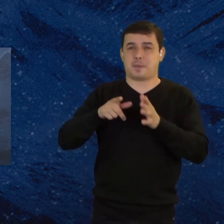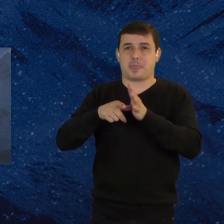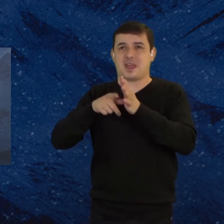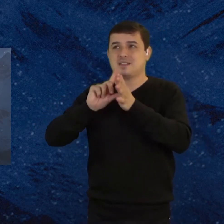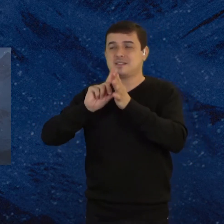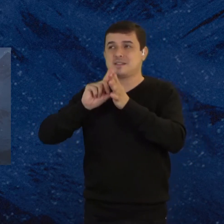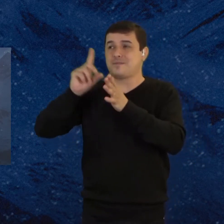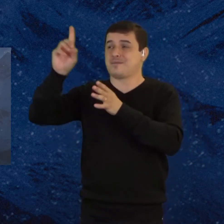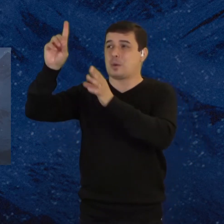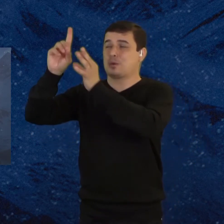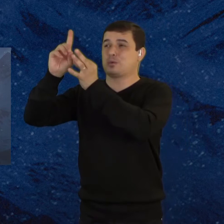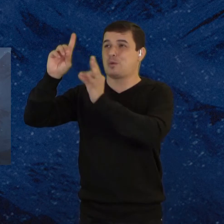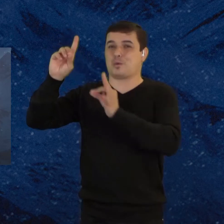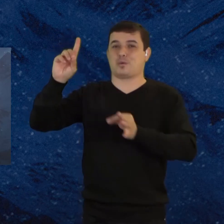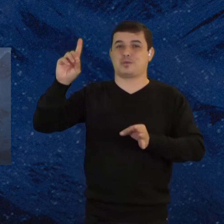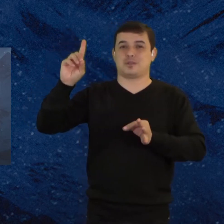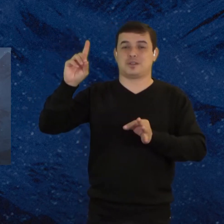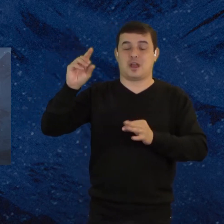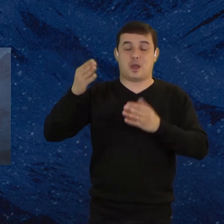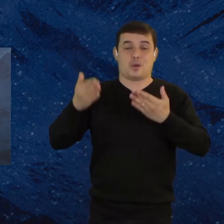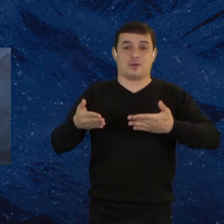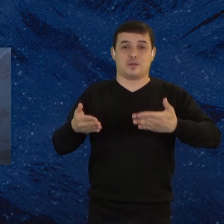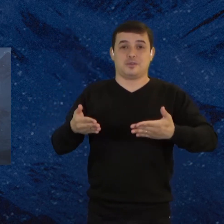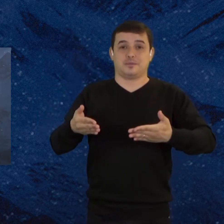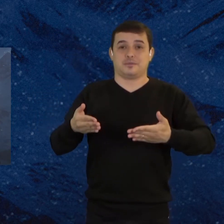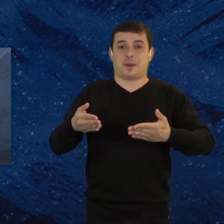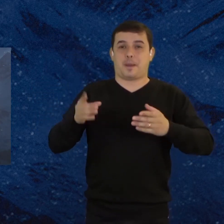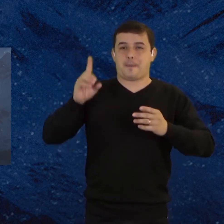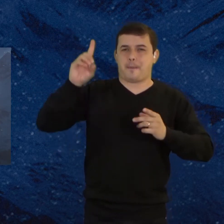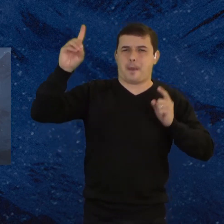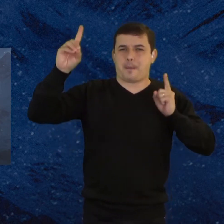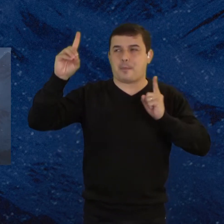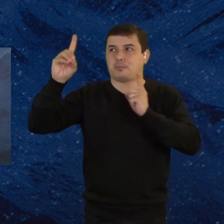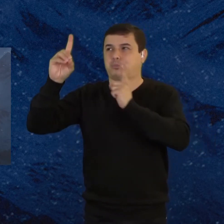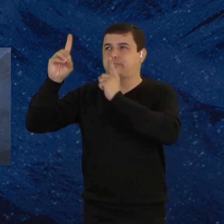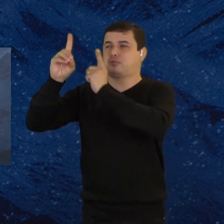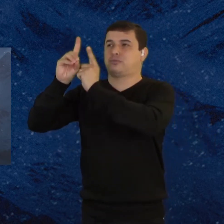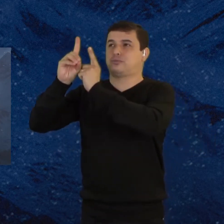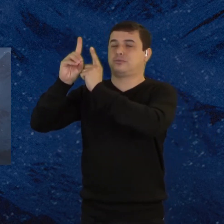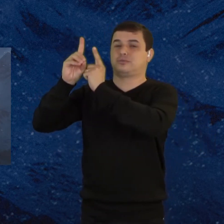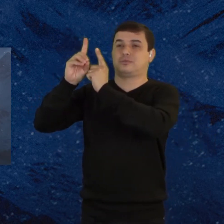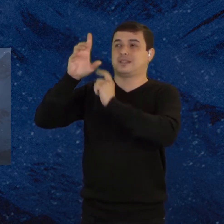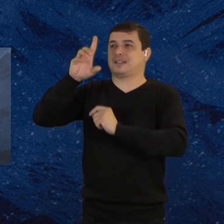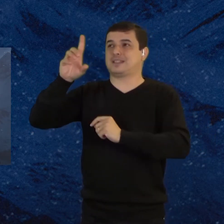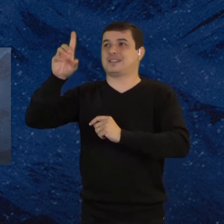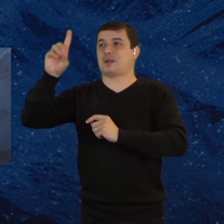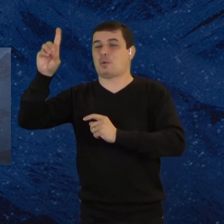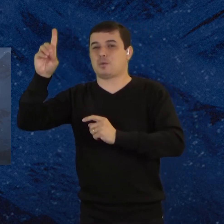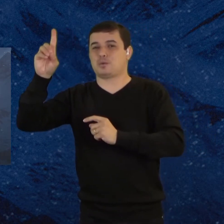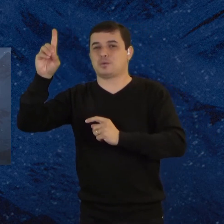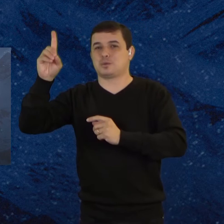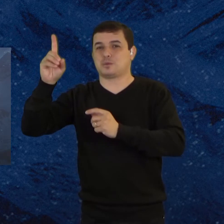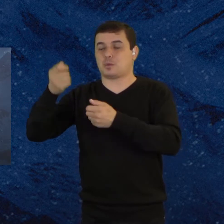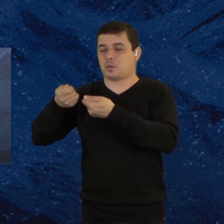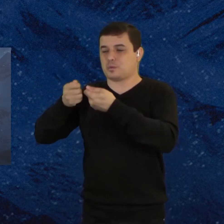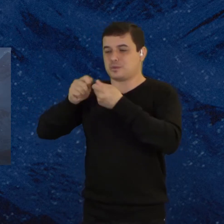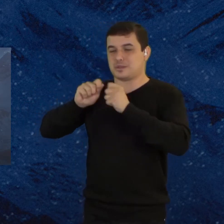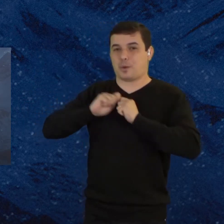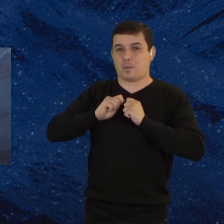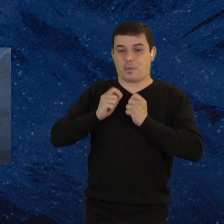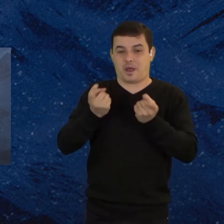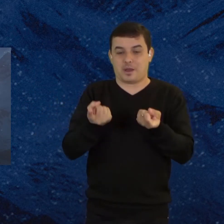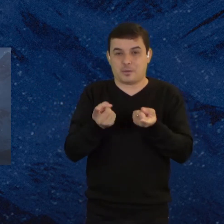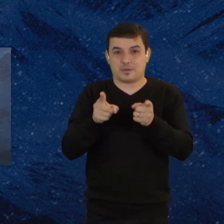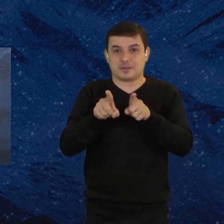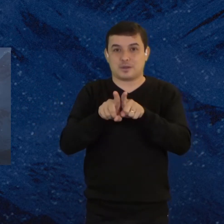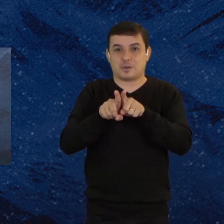deu o ministério da reconciliação. Ora, Deus mesmo nos reconciliou com Ele. Por meio da